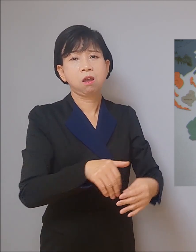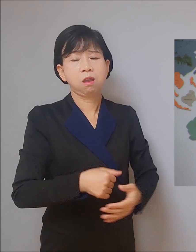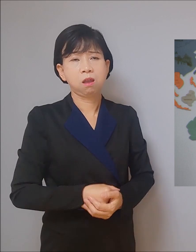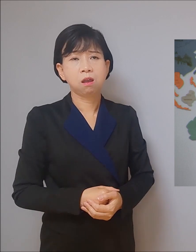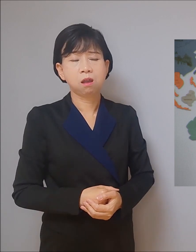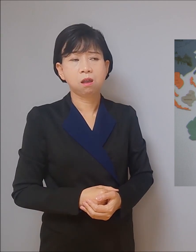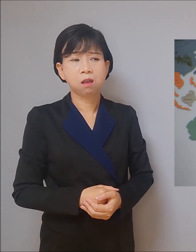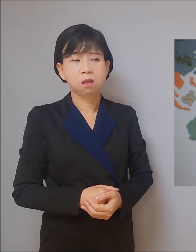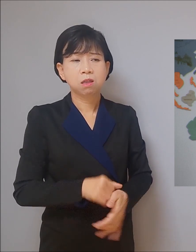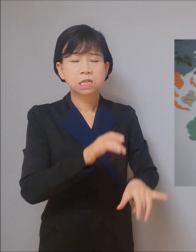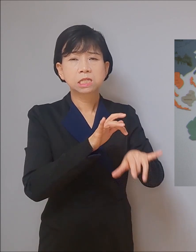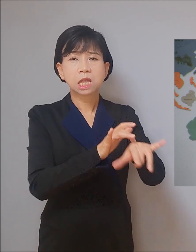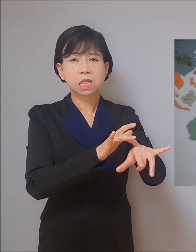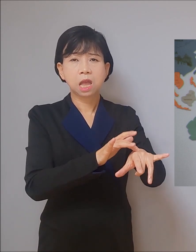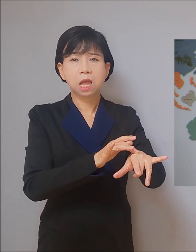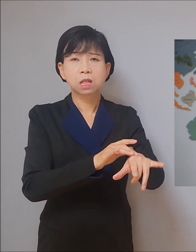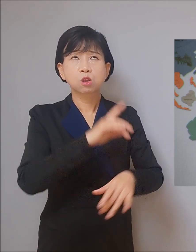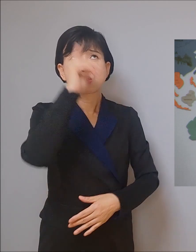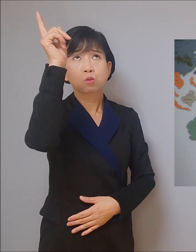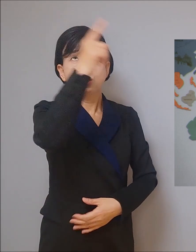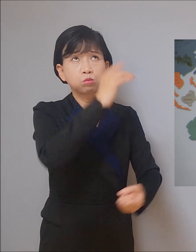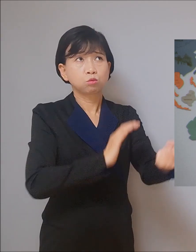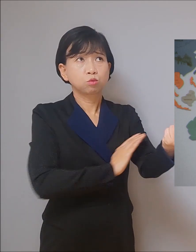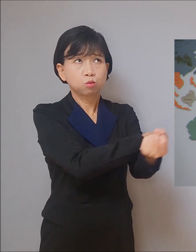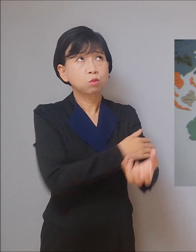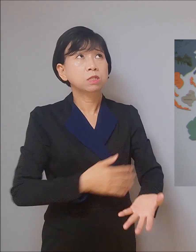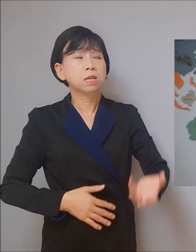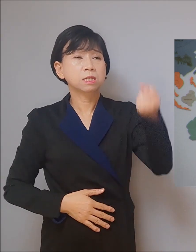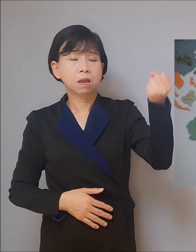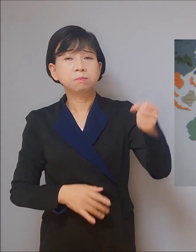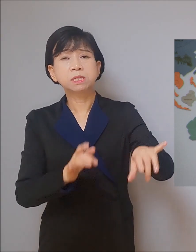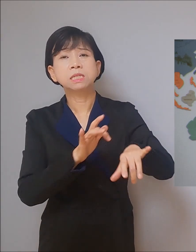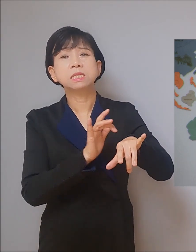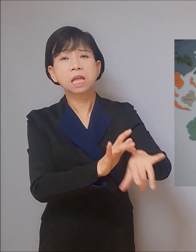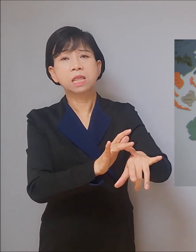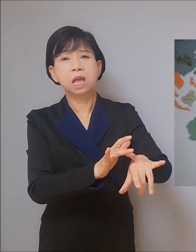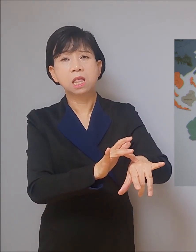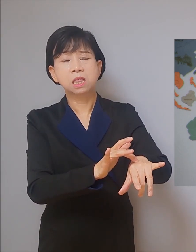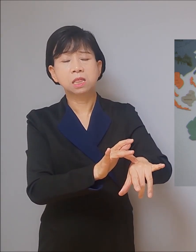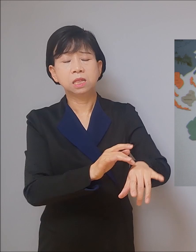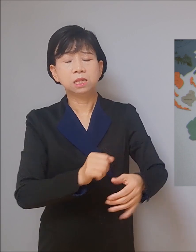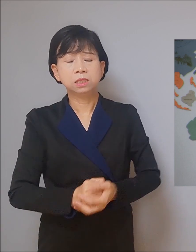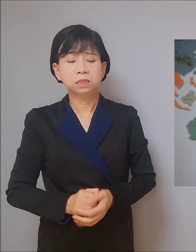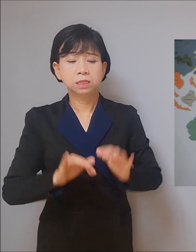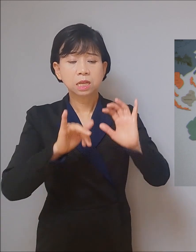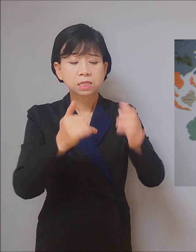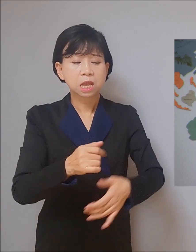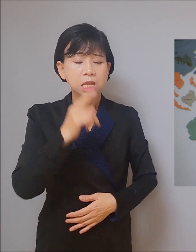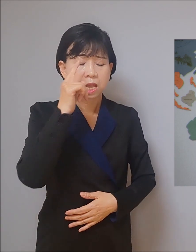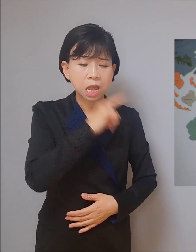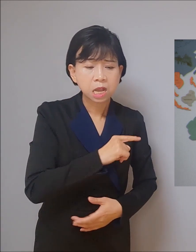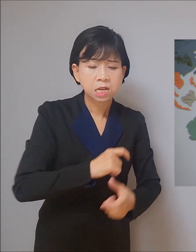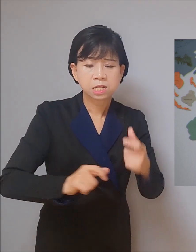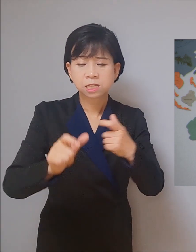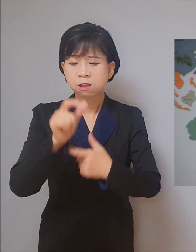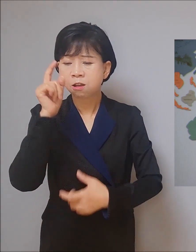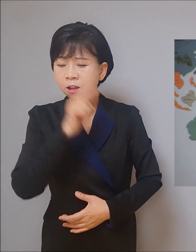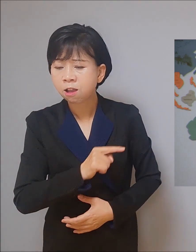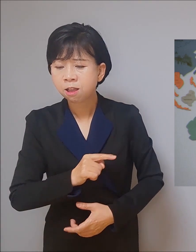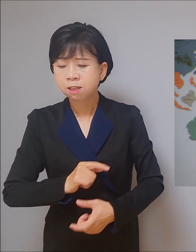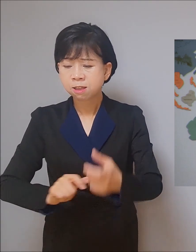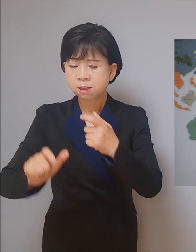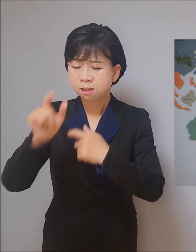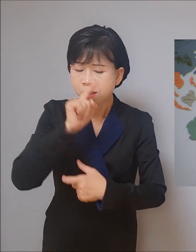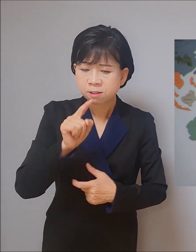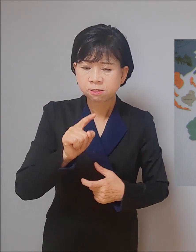자 사단, 이 세상을 두루 다니면서 악한 일, 더 악한 일, 더더더